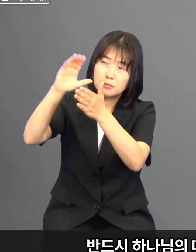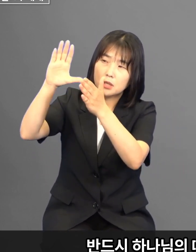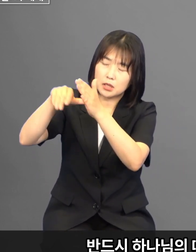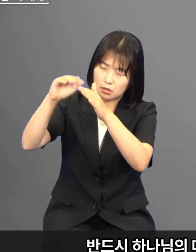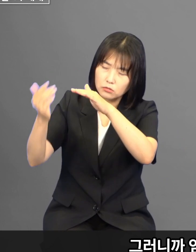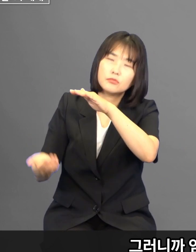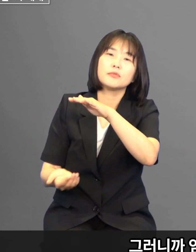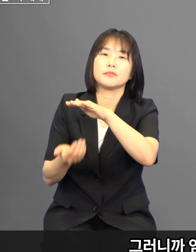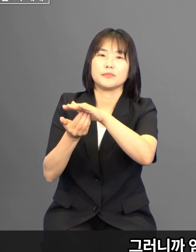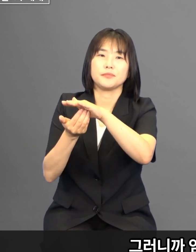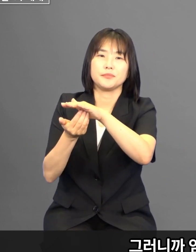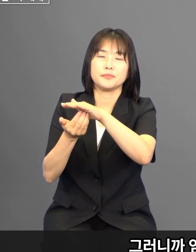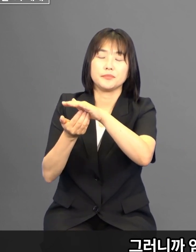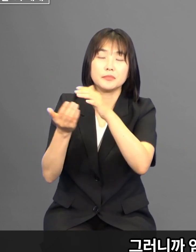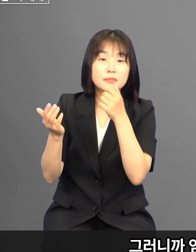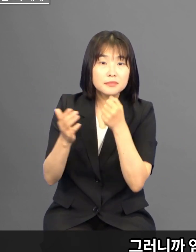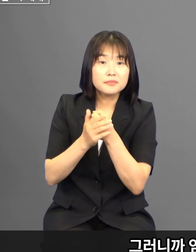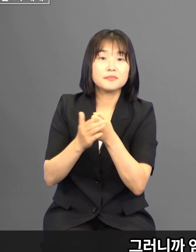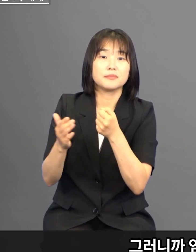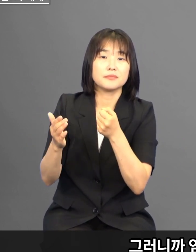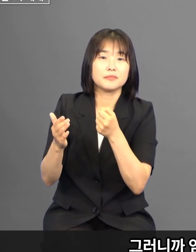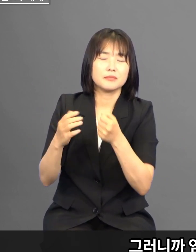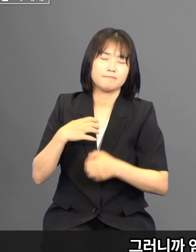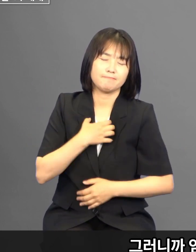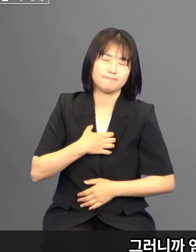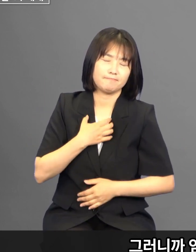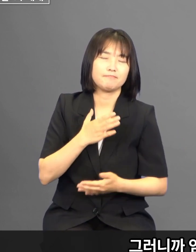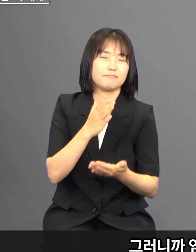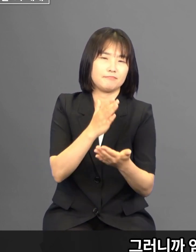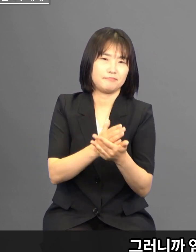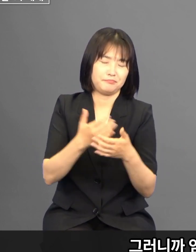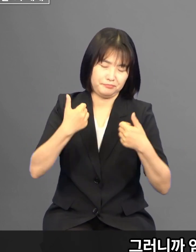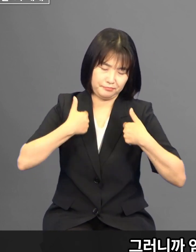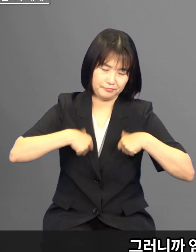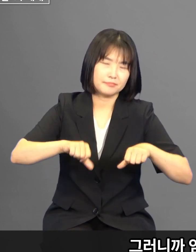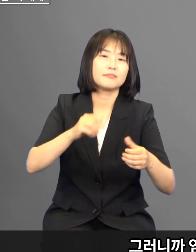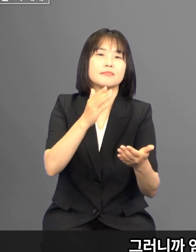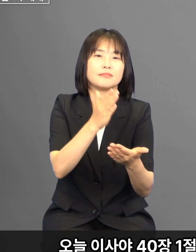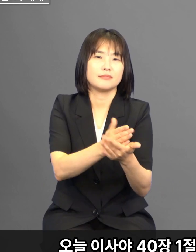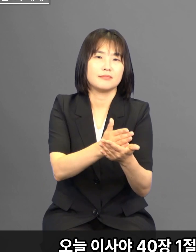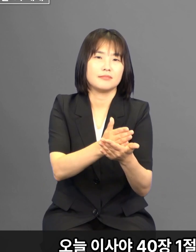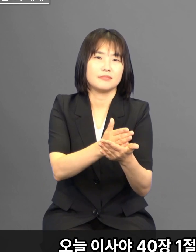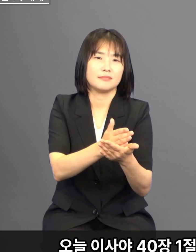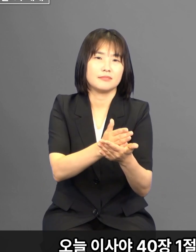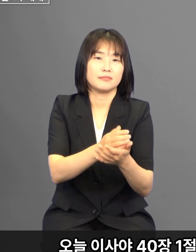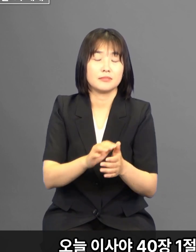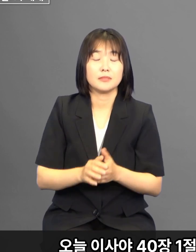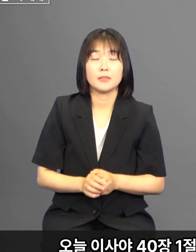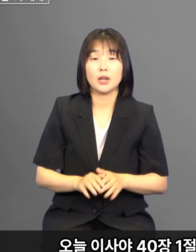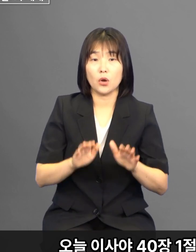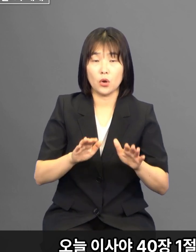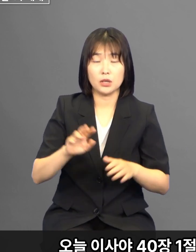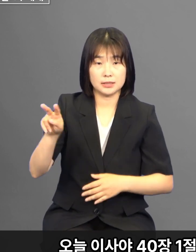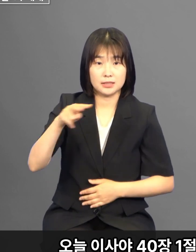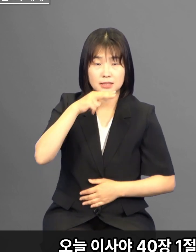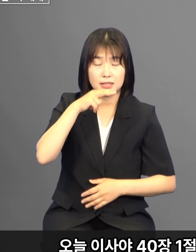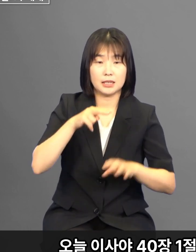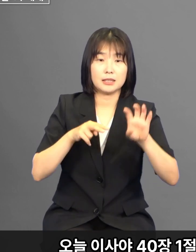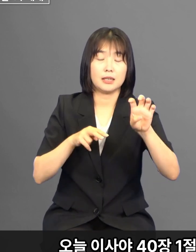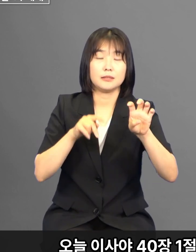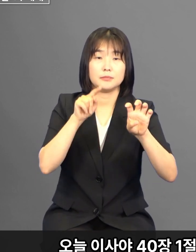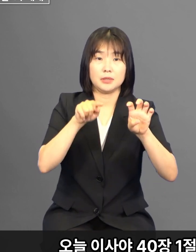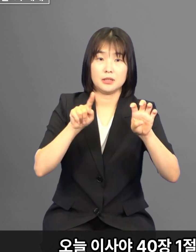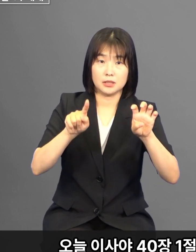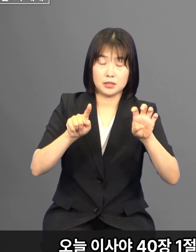이루어질 거야. 그러니까 염려하지 마, 포기하지 마. 오늘 이사야 40장 1절에 뭐라고요? 내